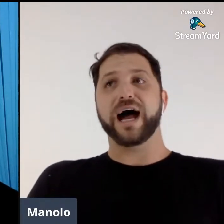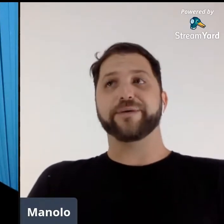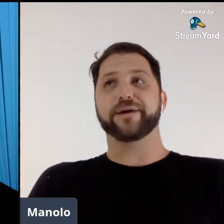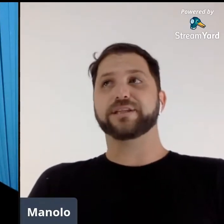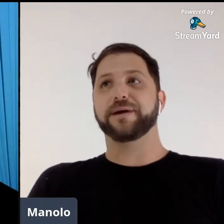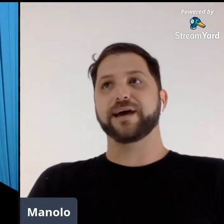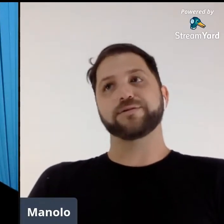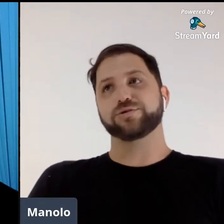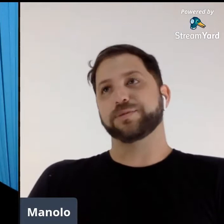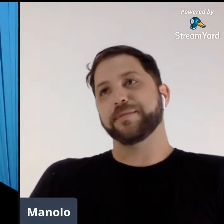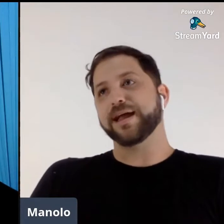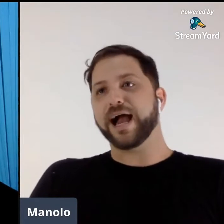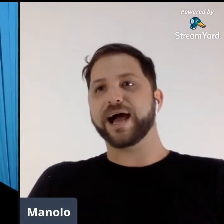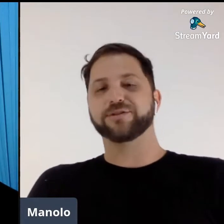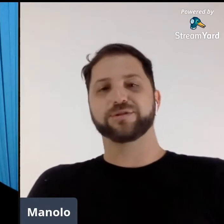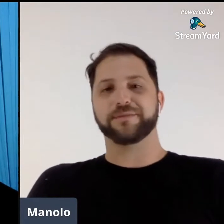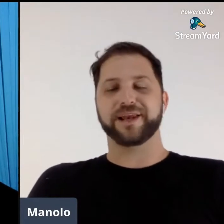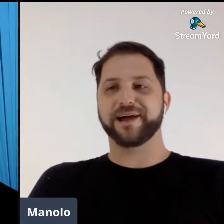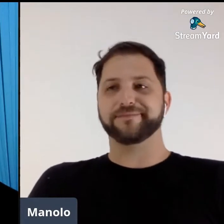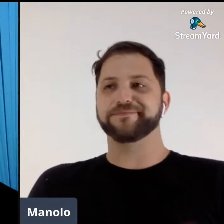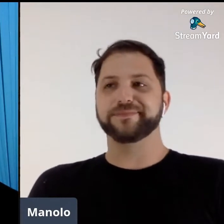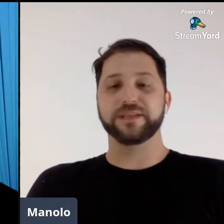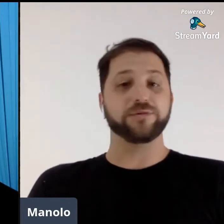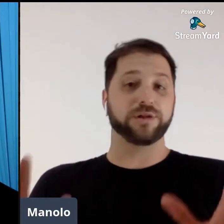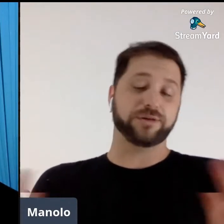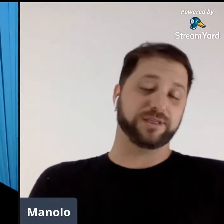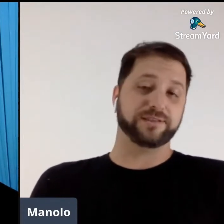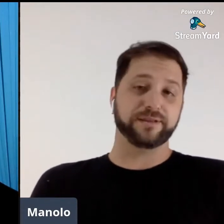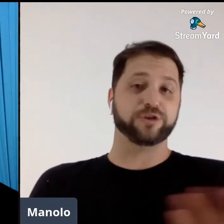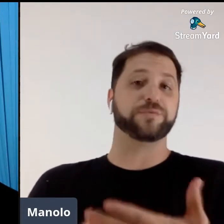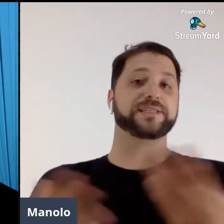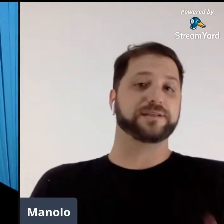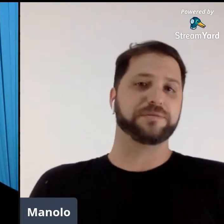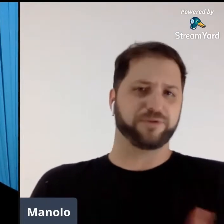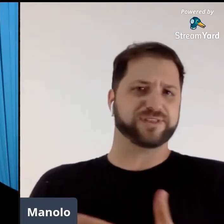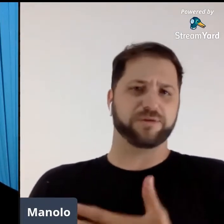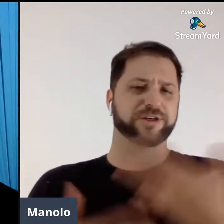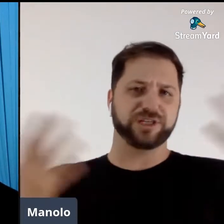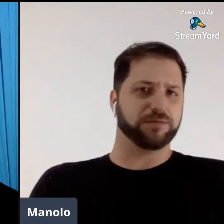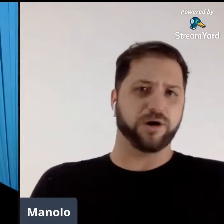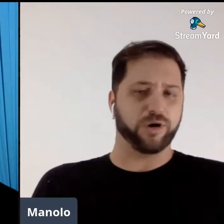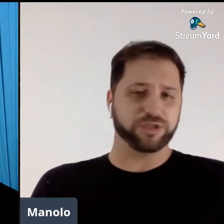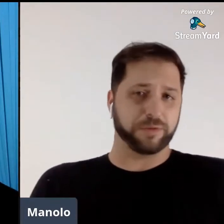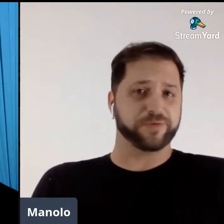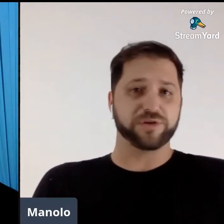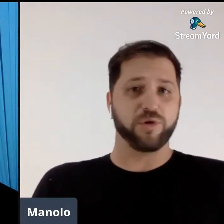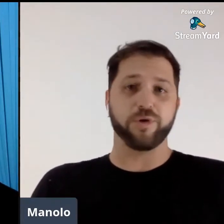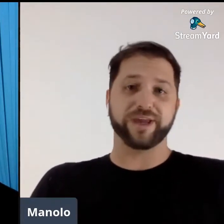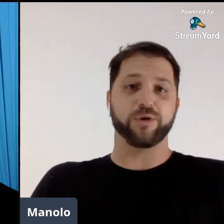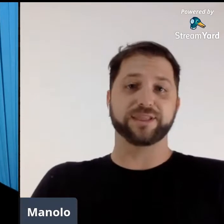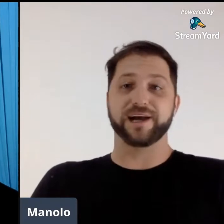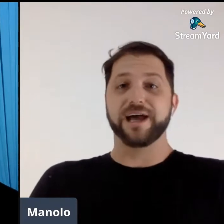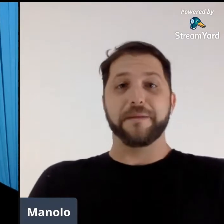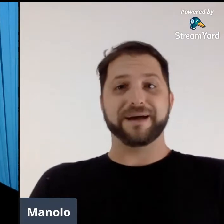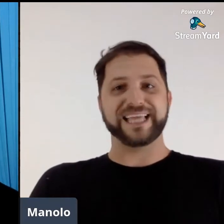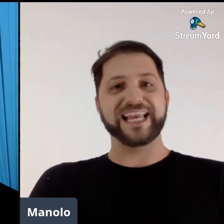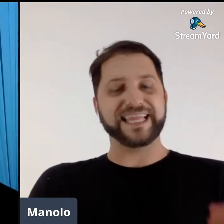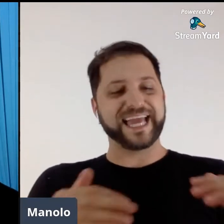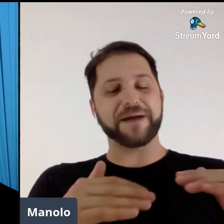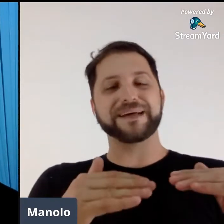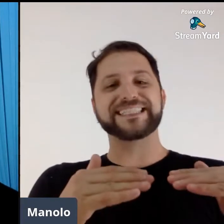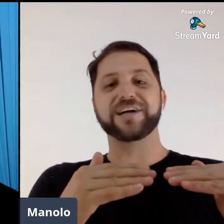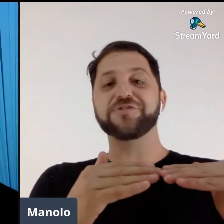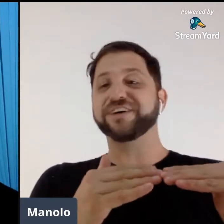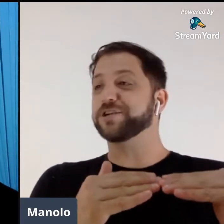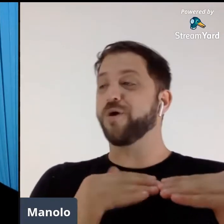falou: ah, quero trabalhar no supermercado, trabalhar, não que menosprezando essa profissão, imagina, uma ótima profissão como qualquer outra, mas